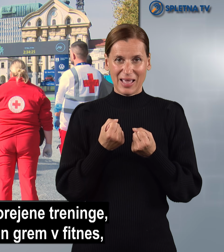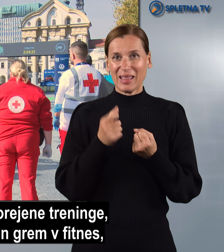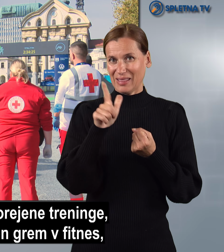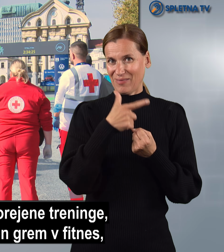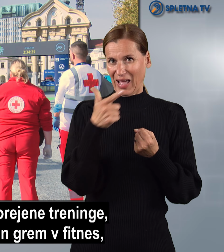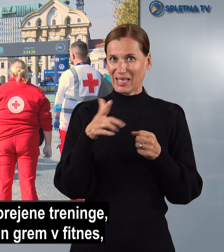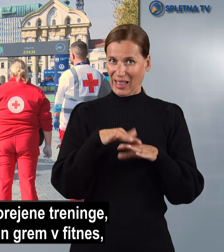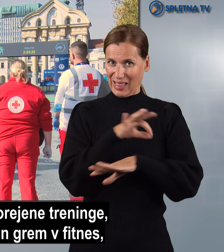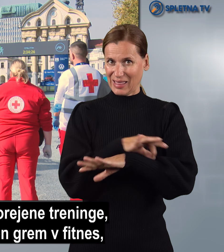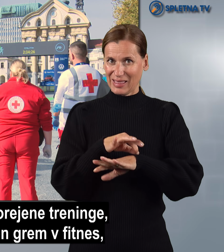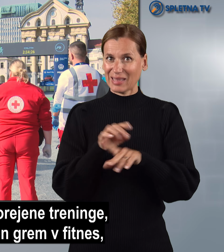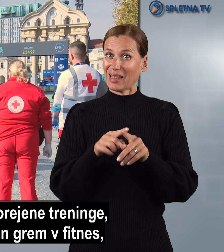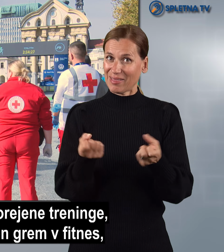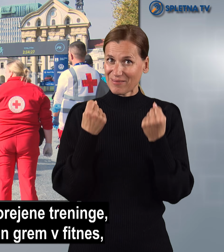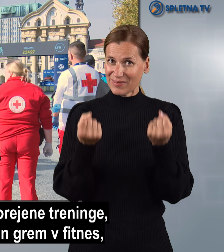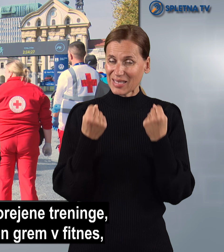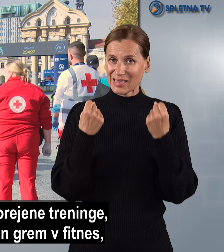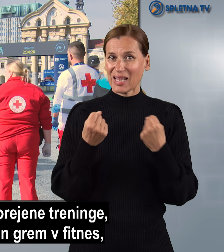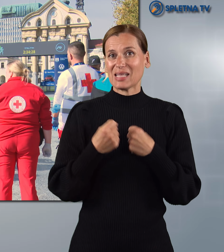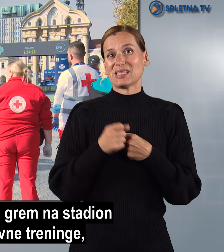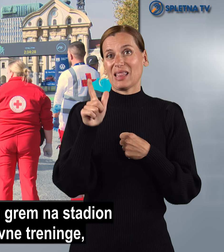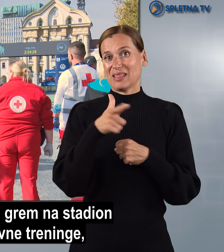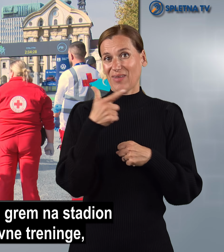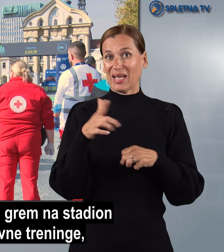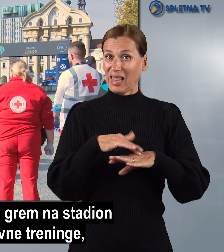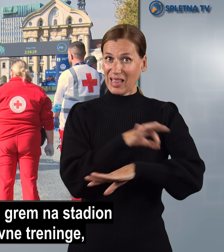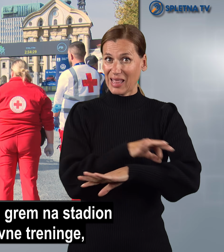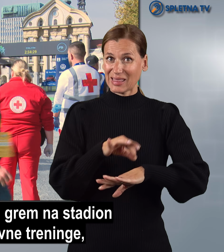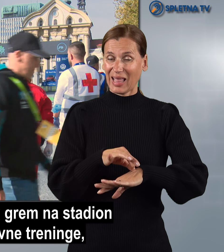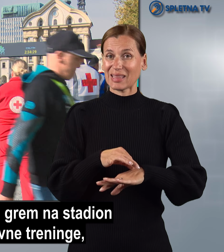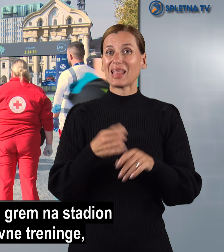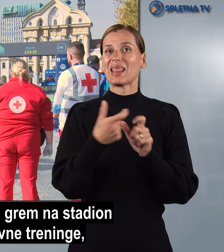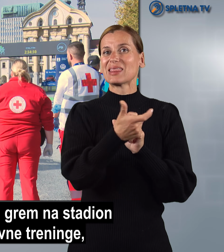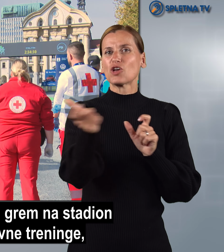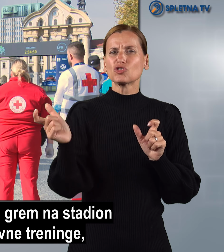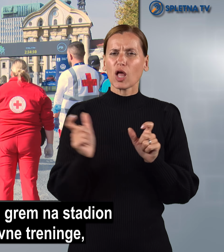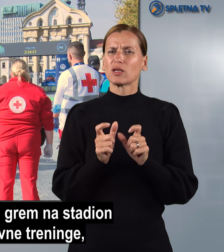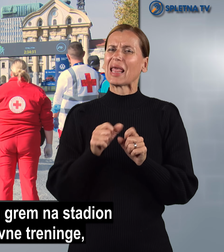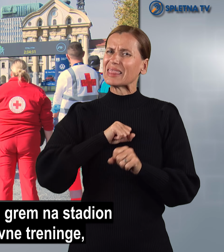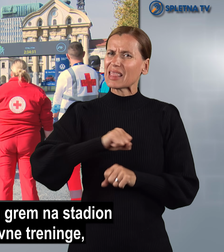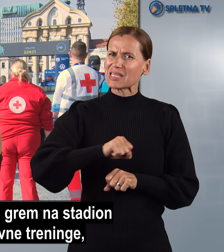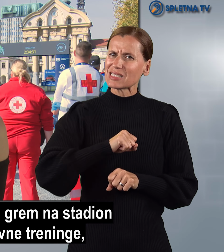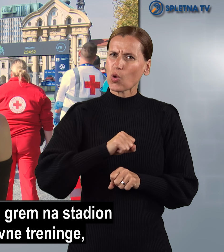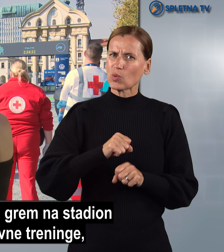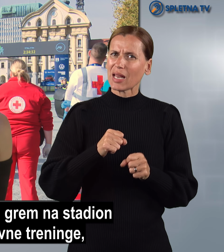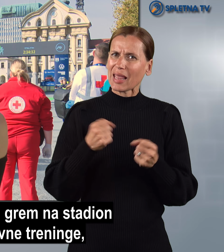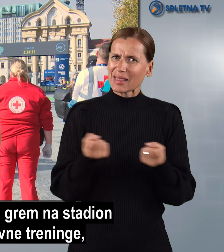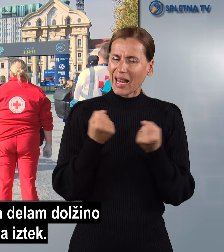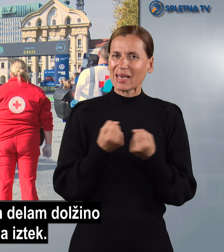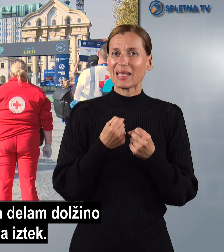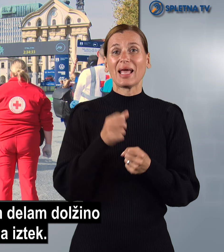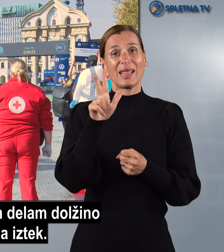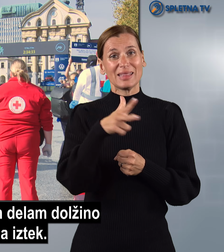da dvakrat na teden grem v fitness, dvakrat na teden grem na stadion delati intenzivne treninge